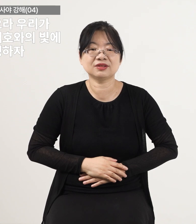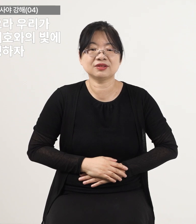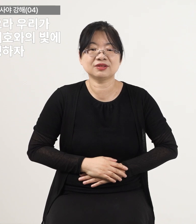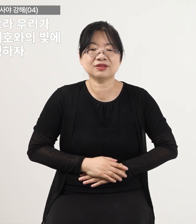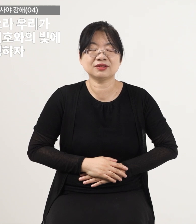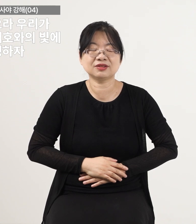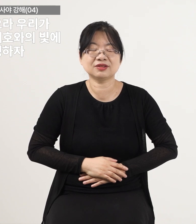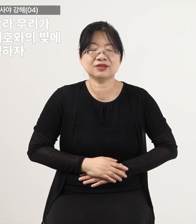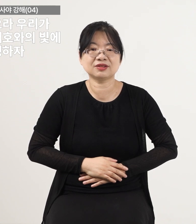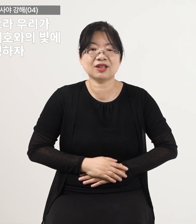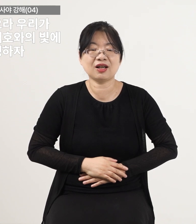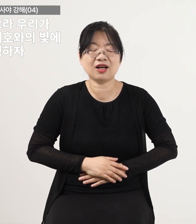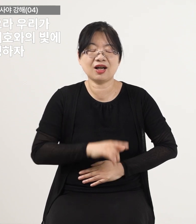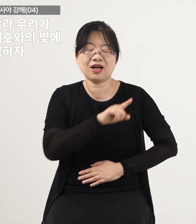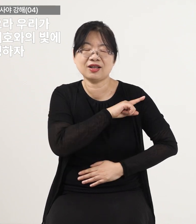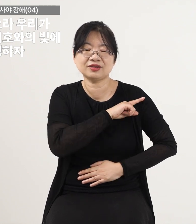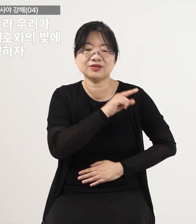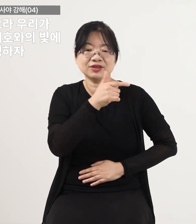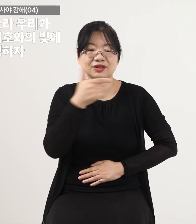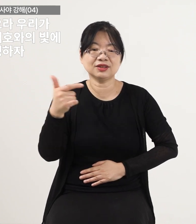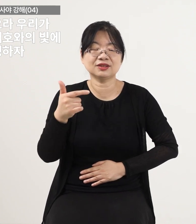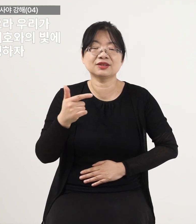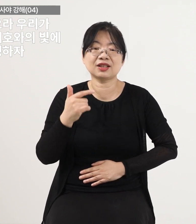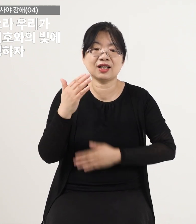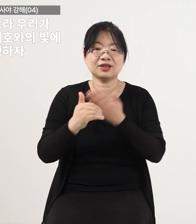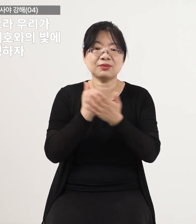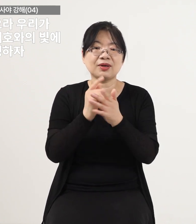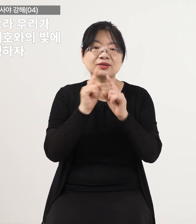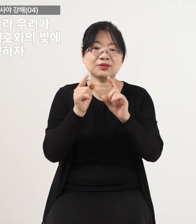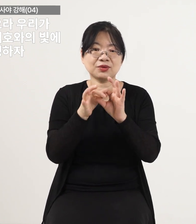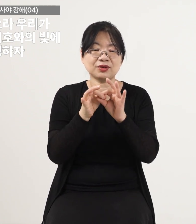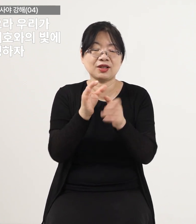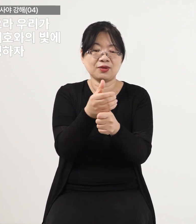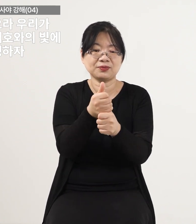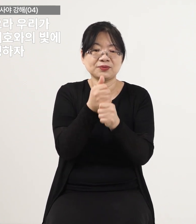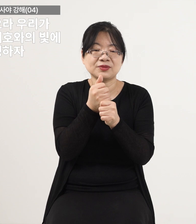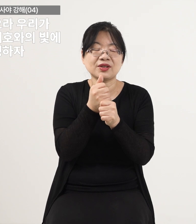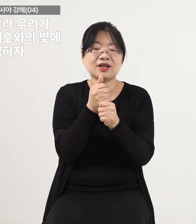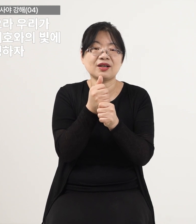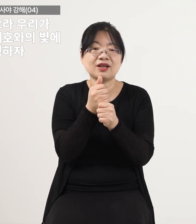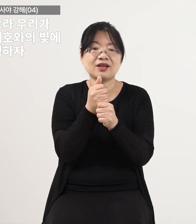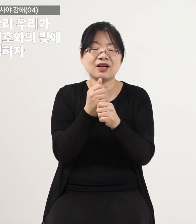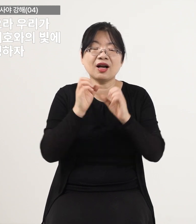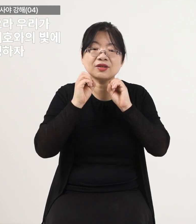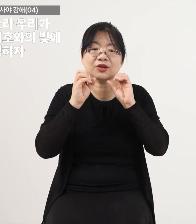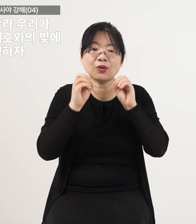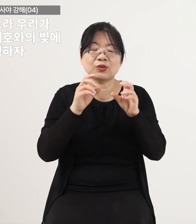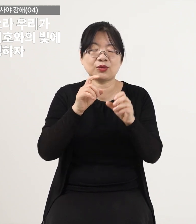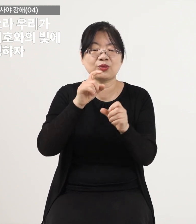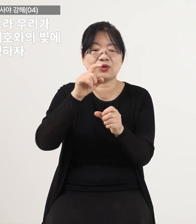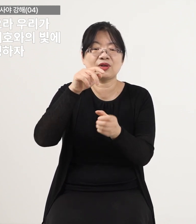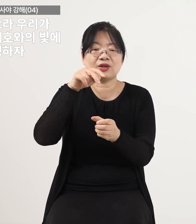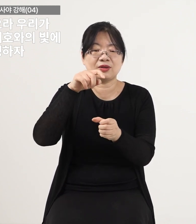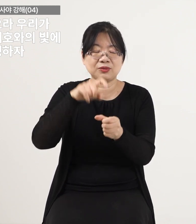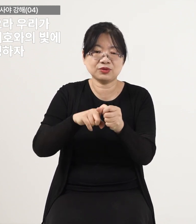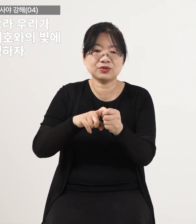어마어마한 첫 번째 오늘 말씀을 통해서 여러분들이 붙잡아야 될 선교적